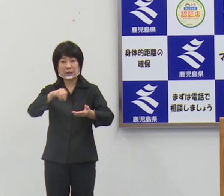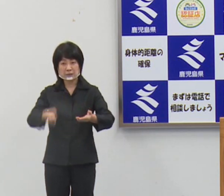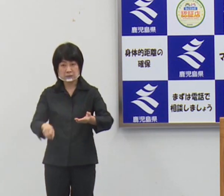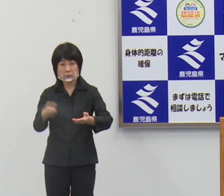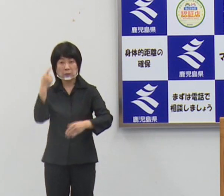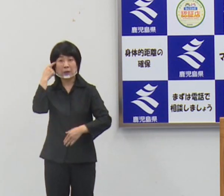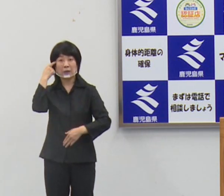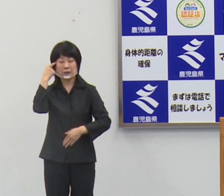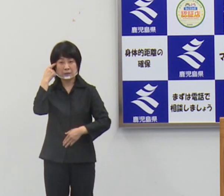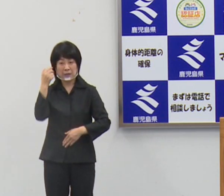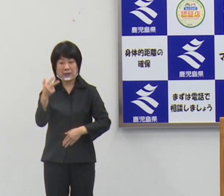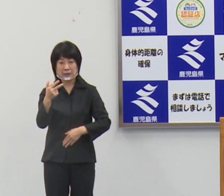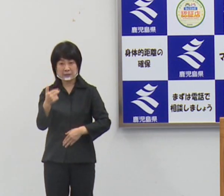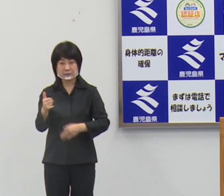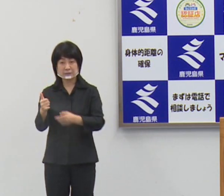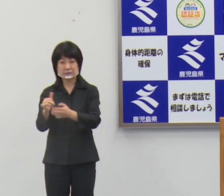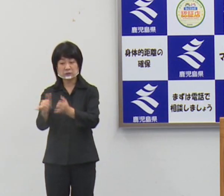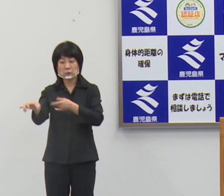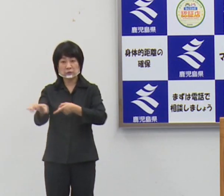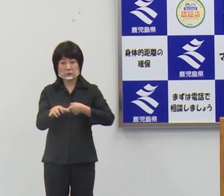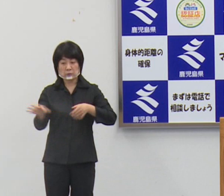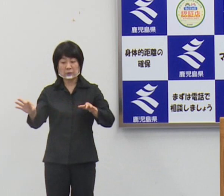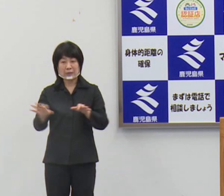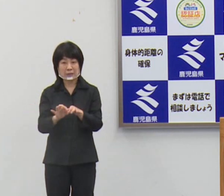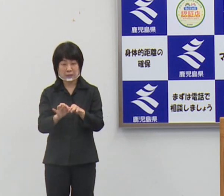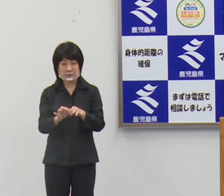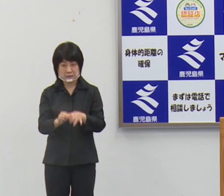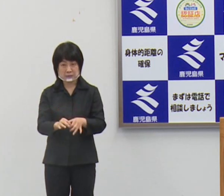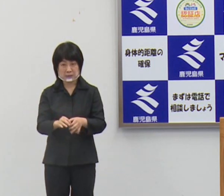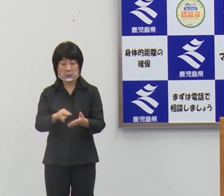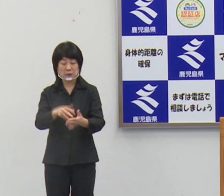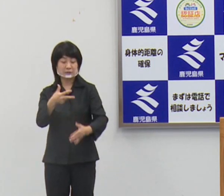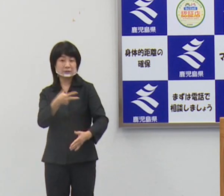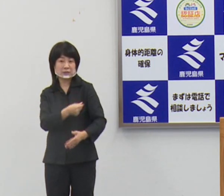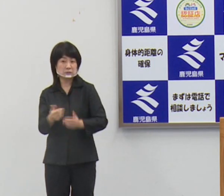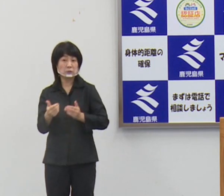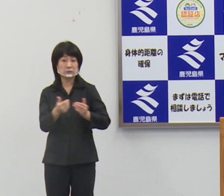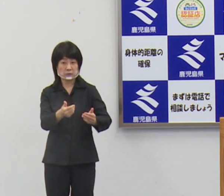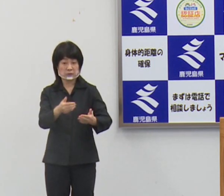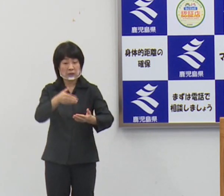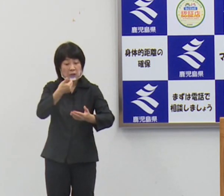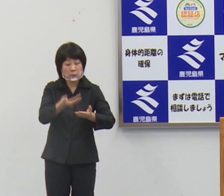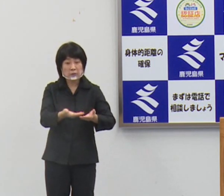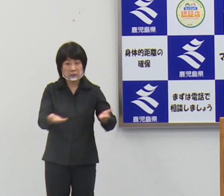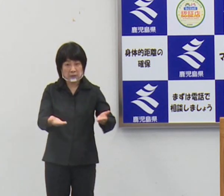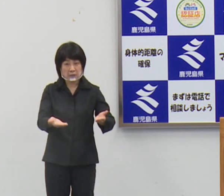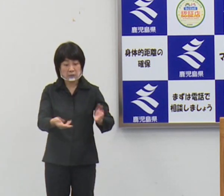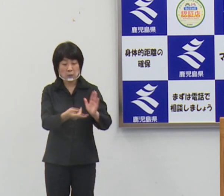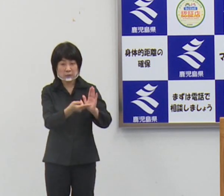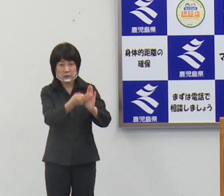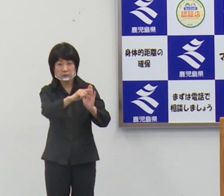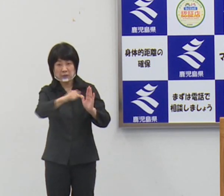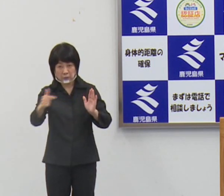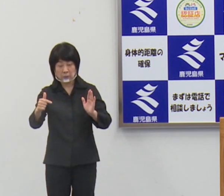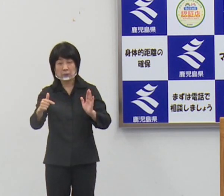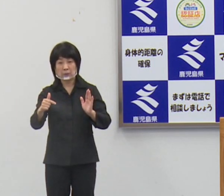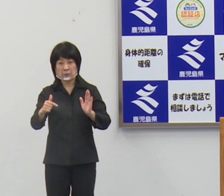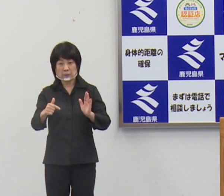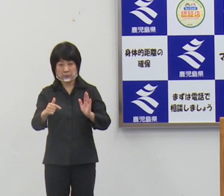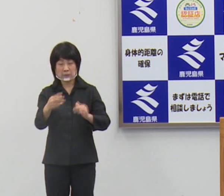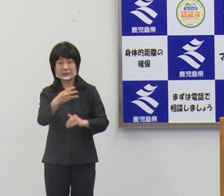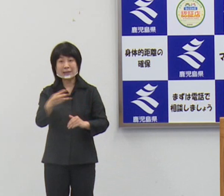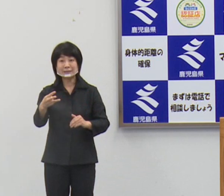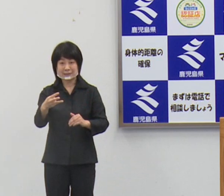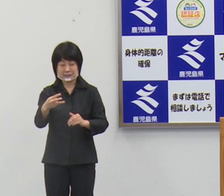まして市町村とも連携をしてワクチン接種の促進飲食店や宿泊施設における第三